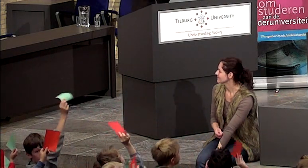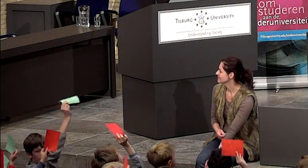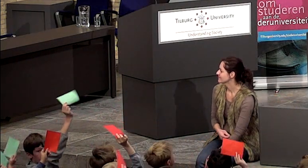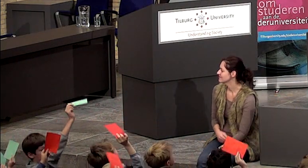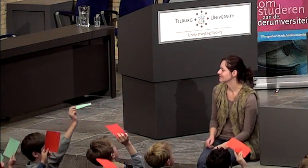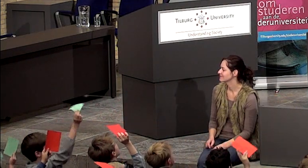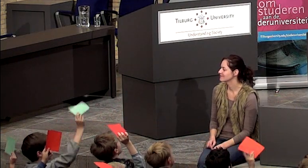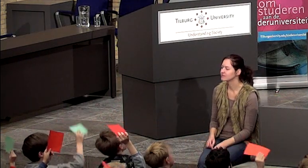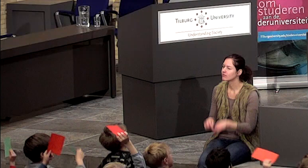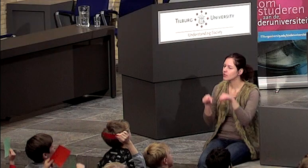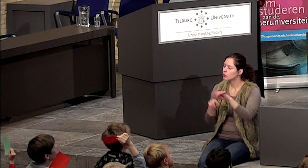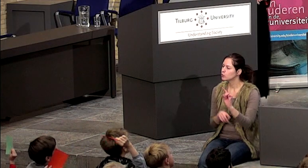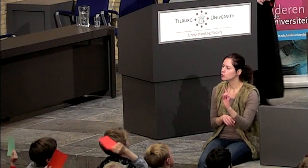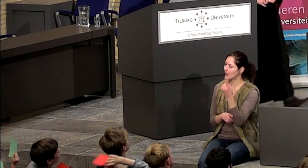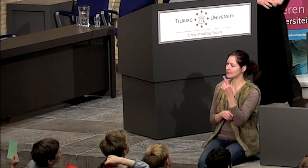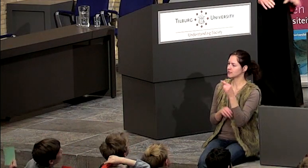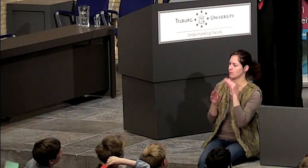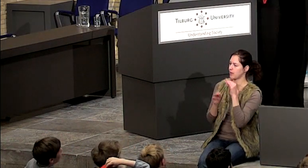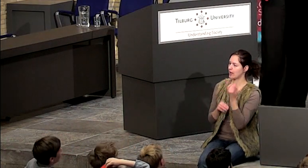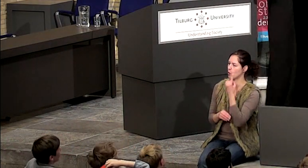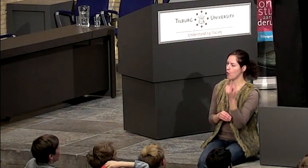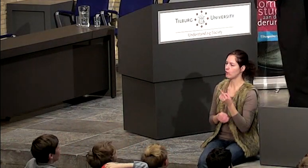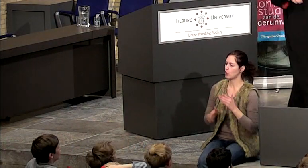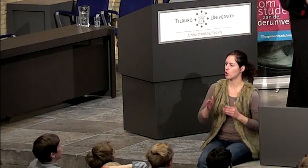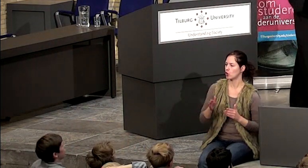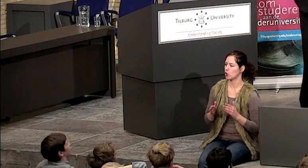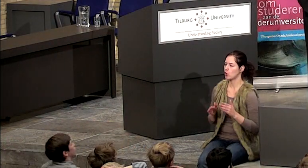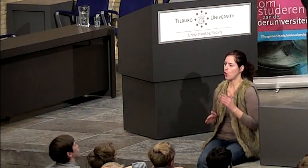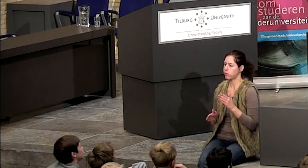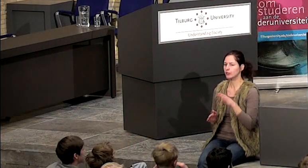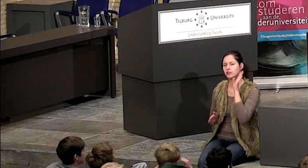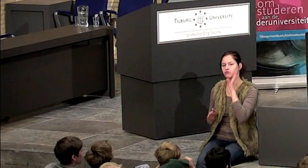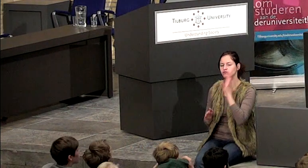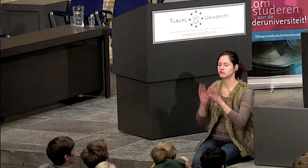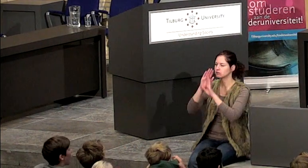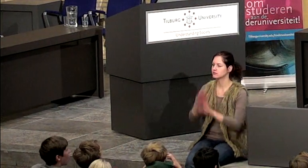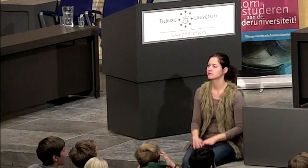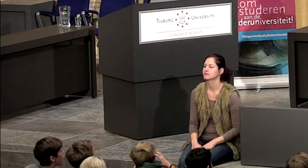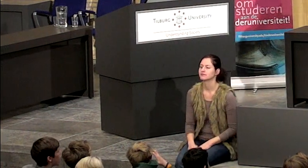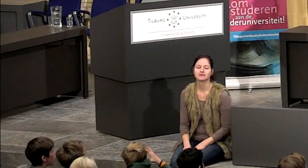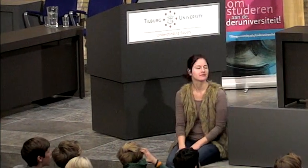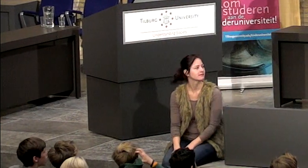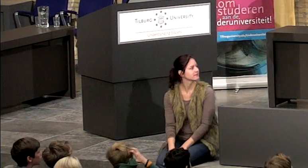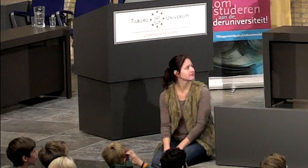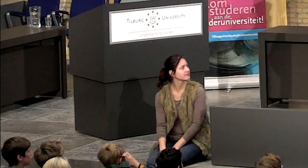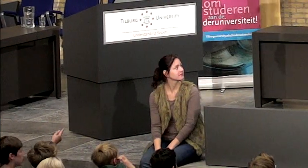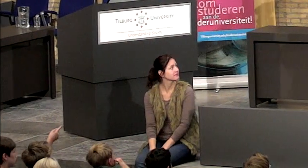Laten we het eerst eens even hebben over robots. Doe de kaartjes maar even terug.